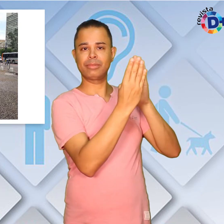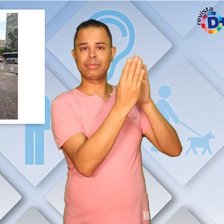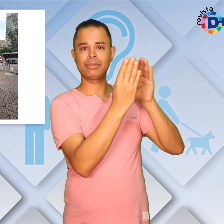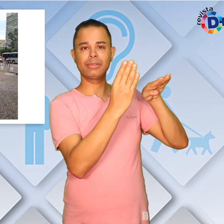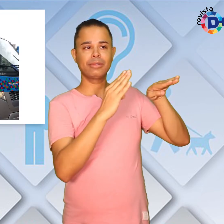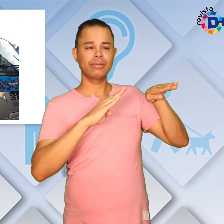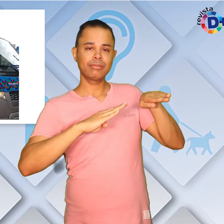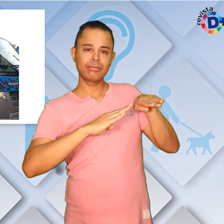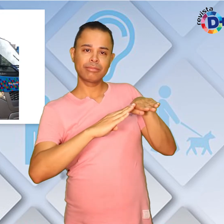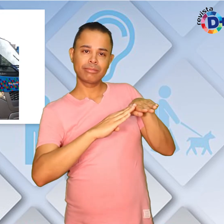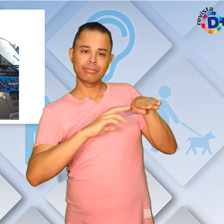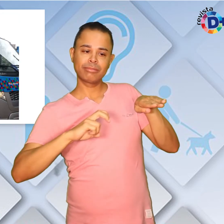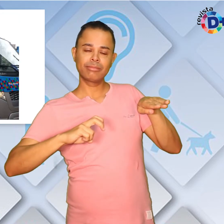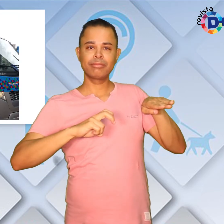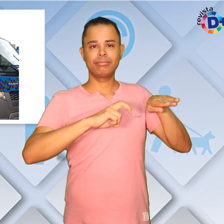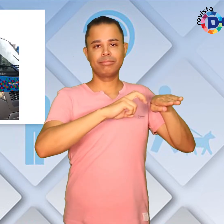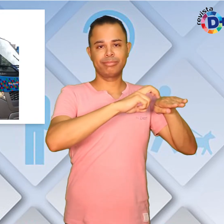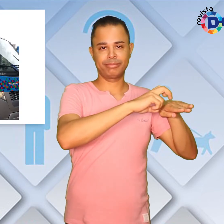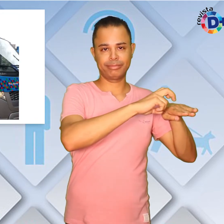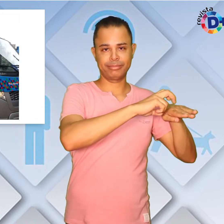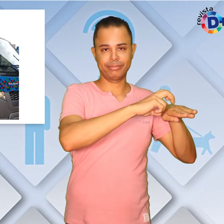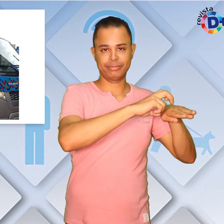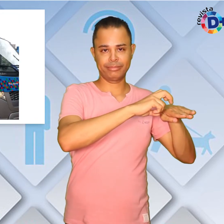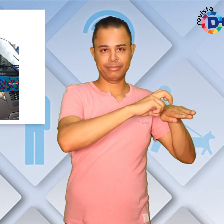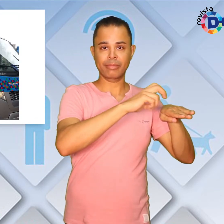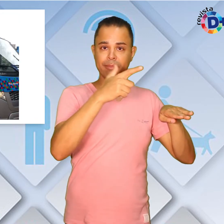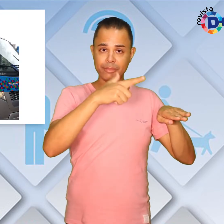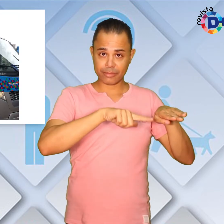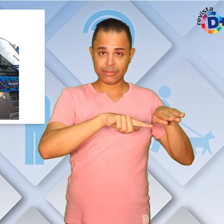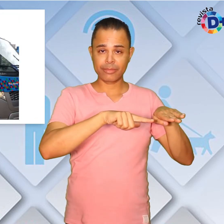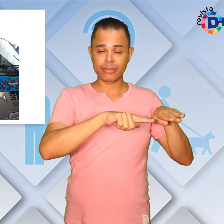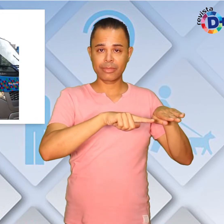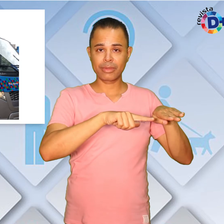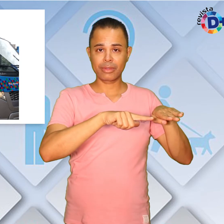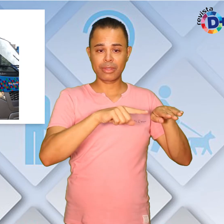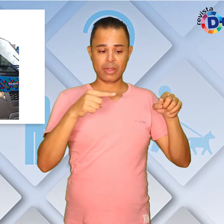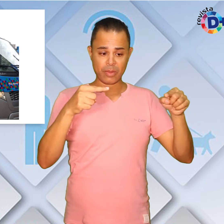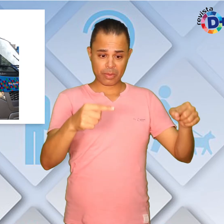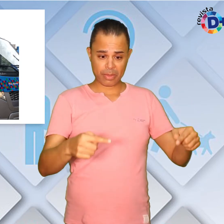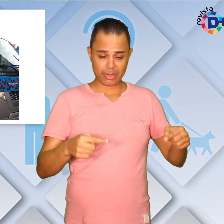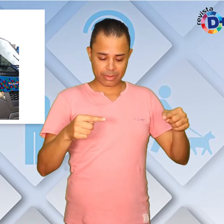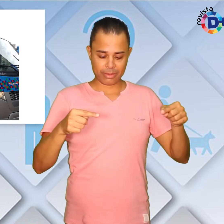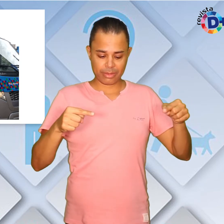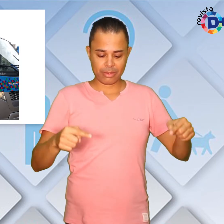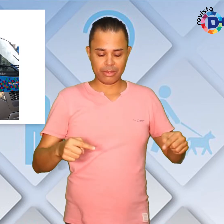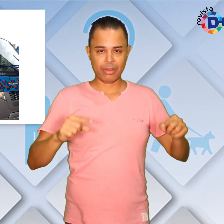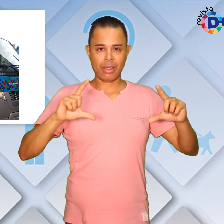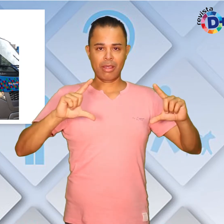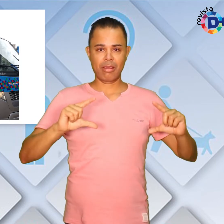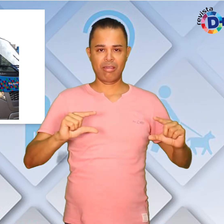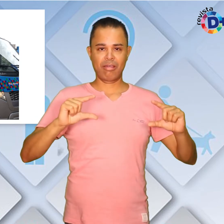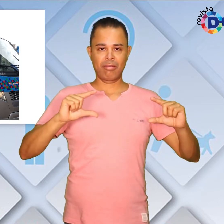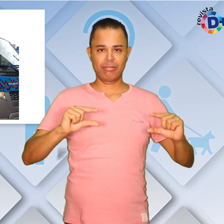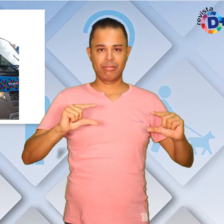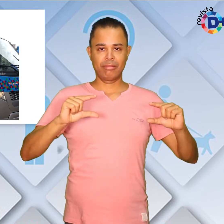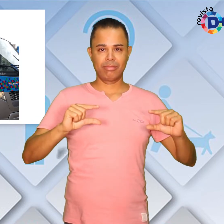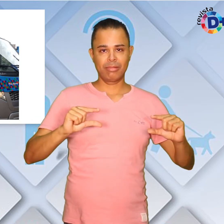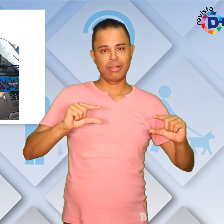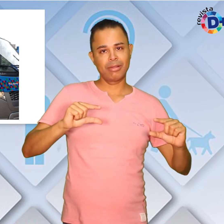meio de rampa ainda suspensão pneumática com sistemas de movimentação vertical